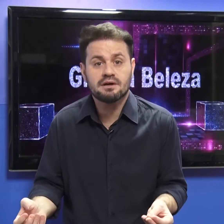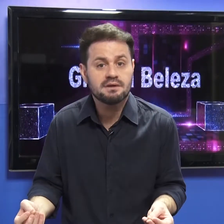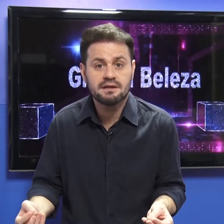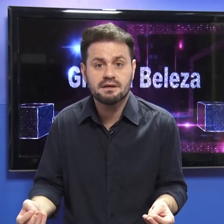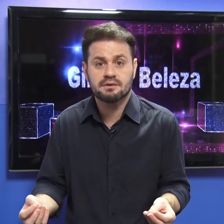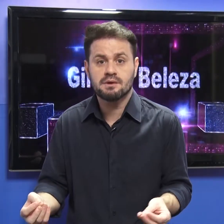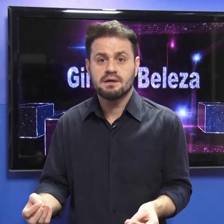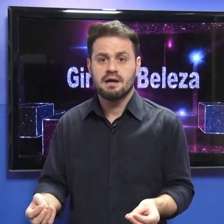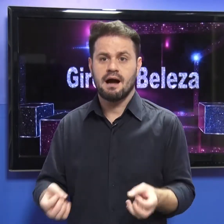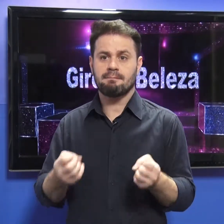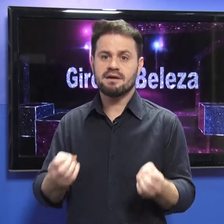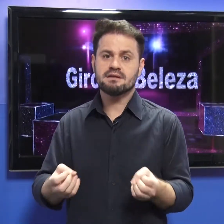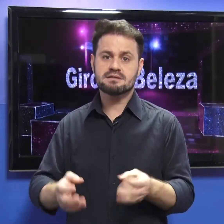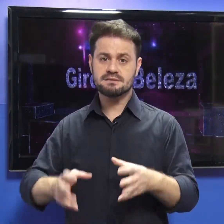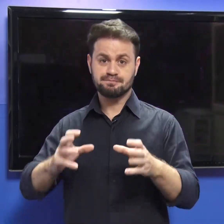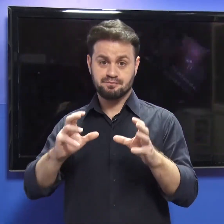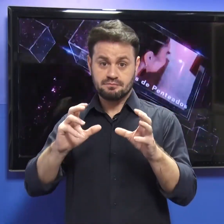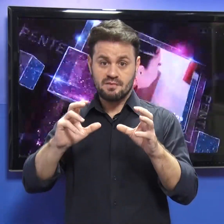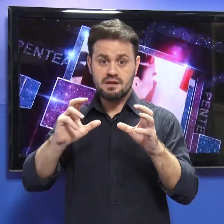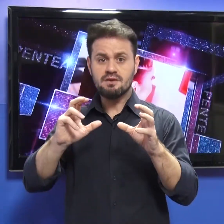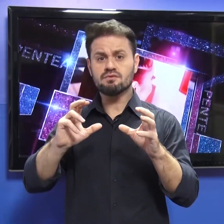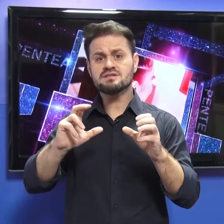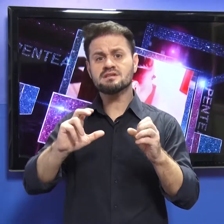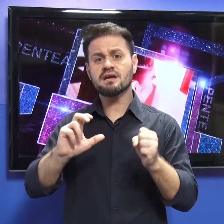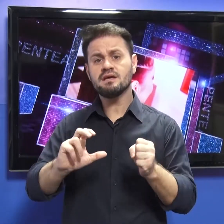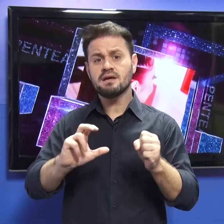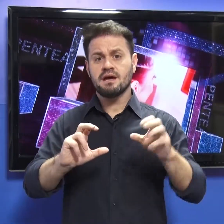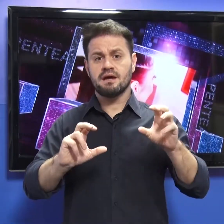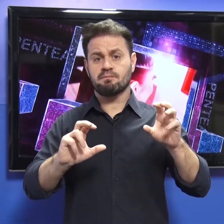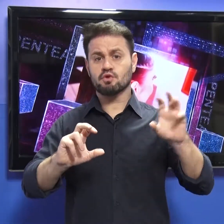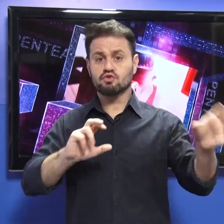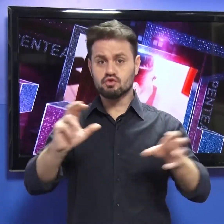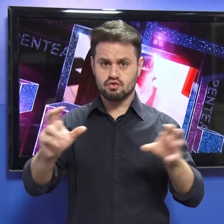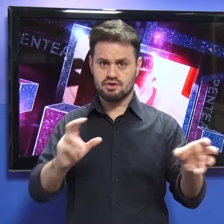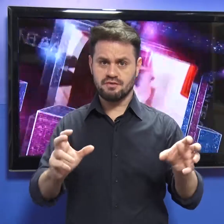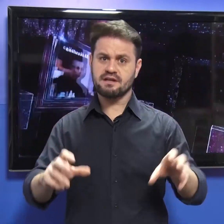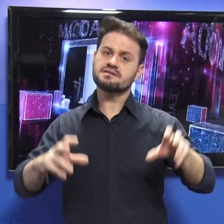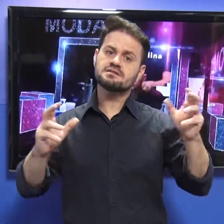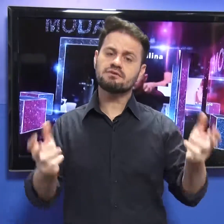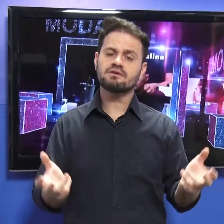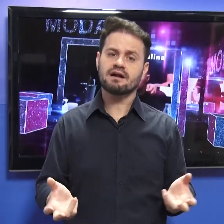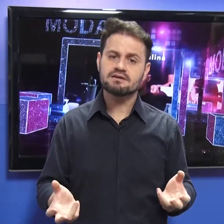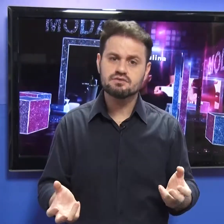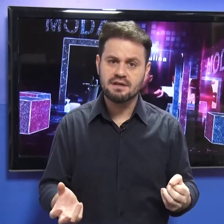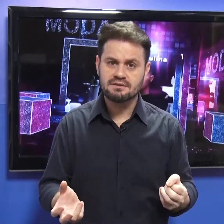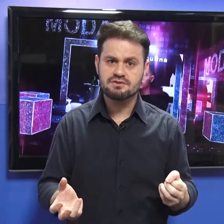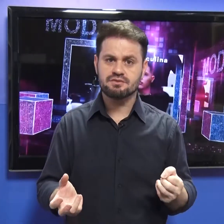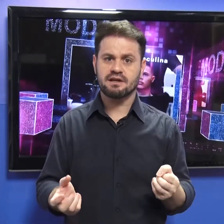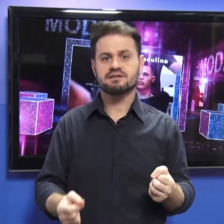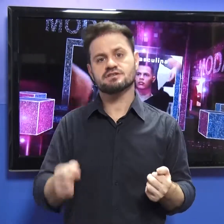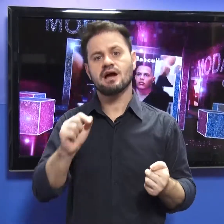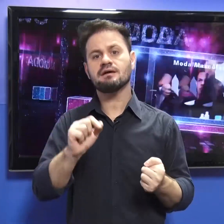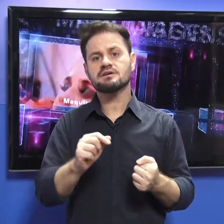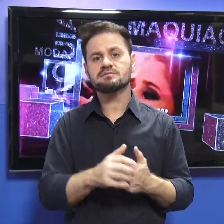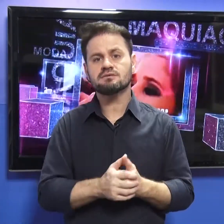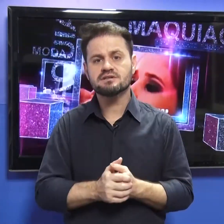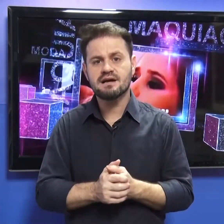cabeleireiro apenas você tem produtos diferentes que vão dar resultado diferente a mesma coisa é a